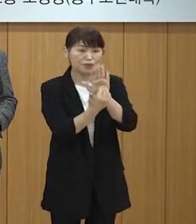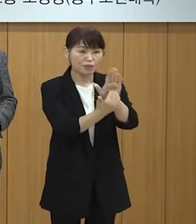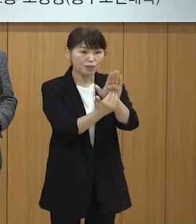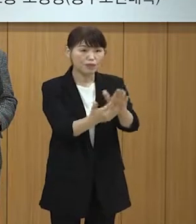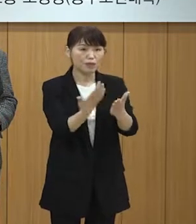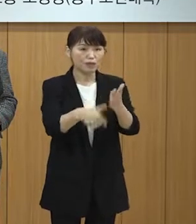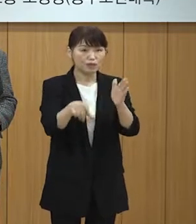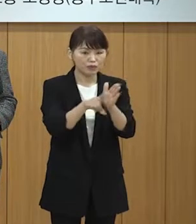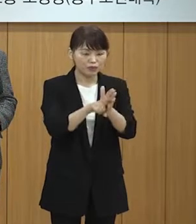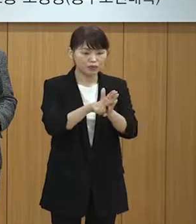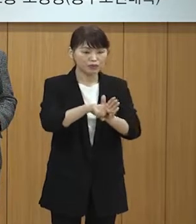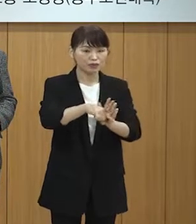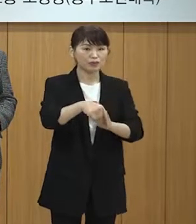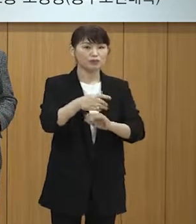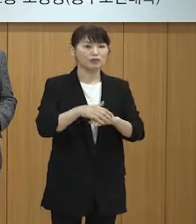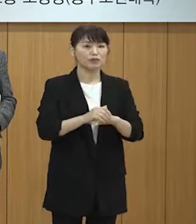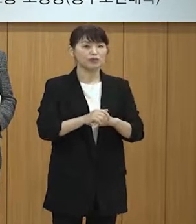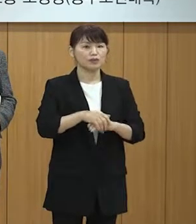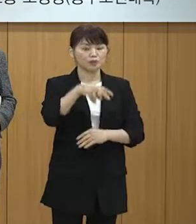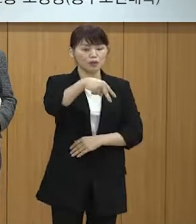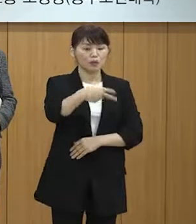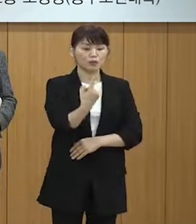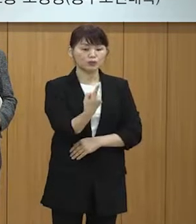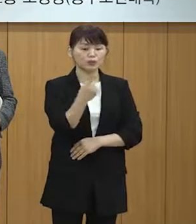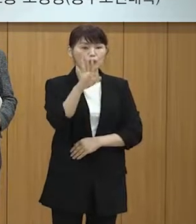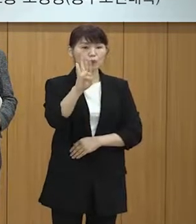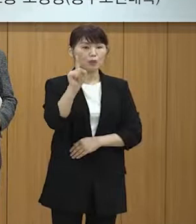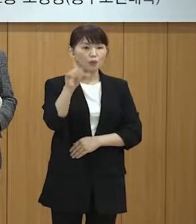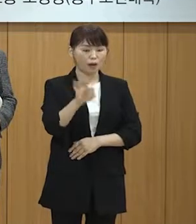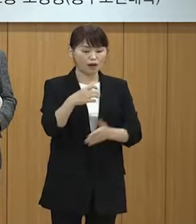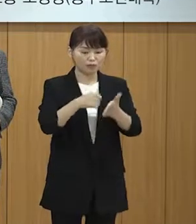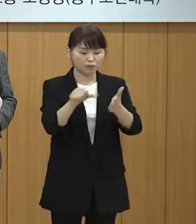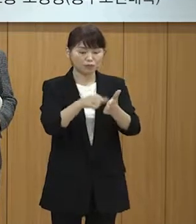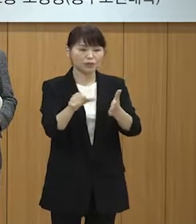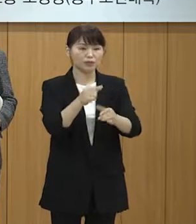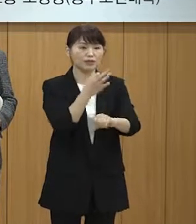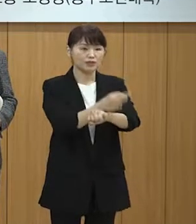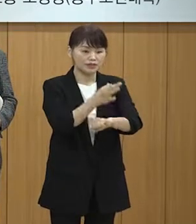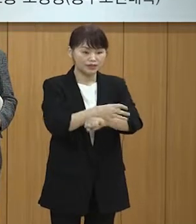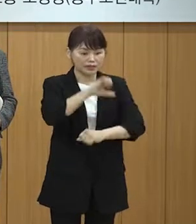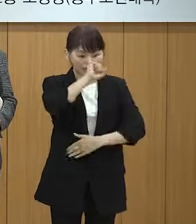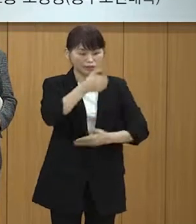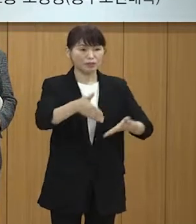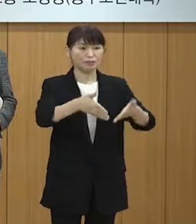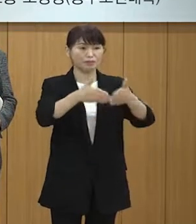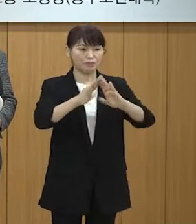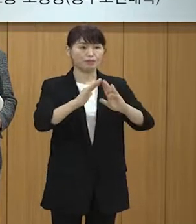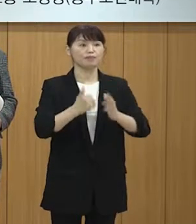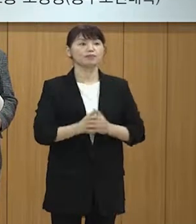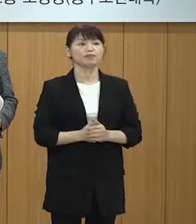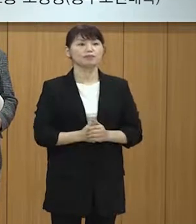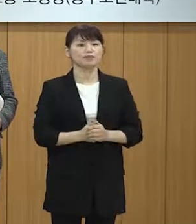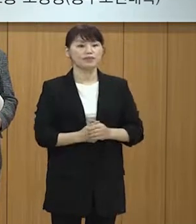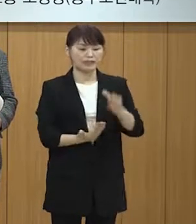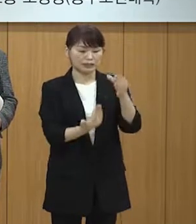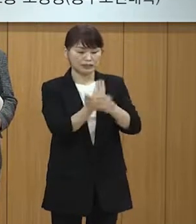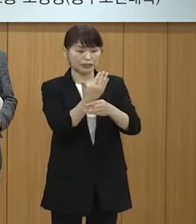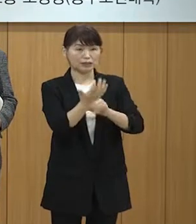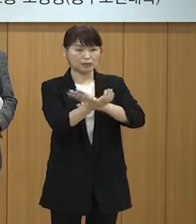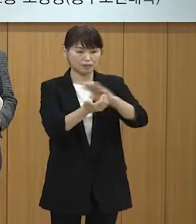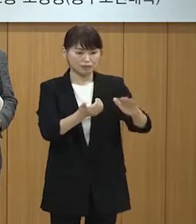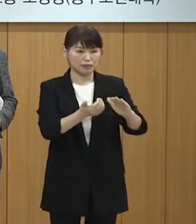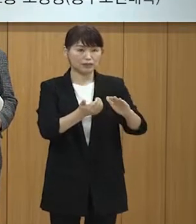등 앞바도의 입주에 대비한 사전 공사 등을 추진하여 시기에 맞춤 대응으로 국민의